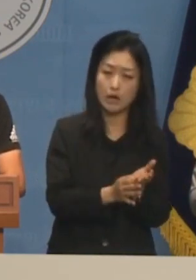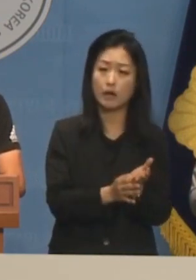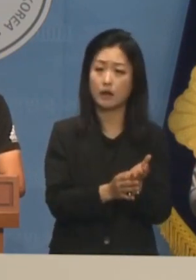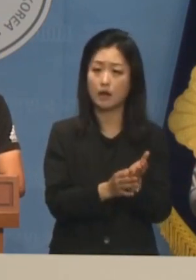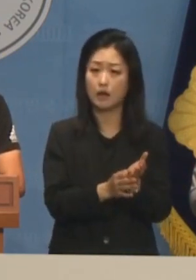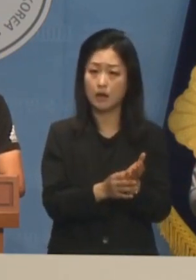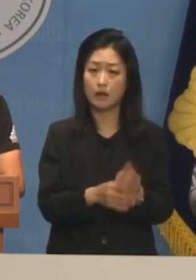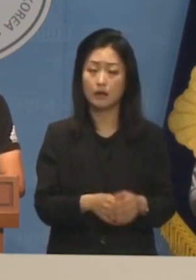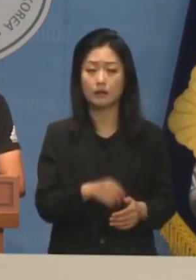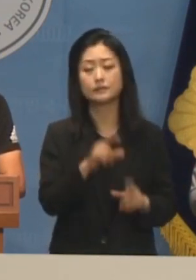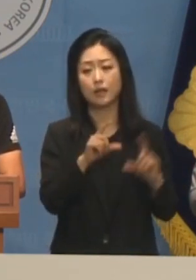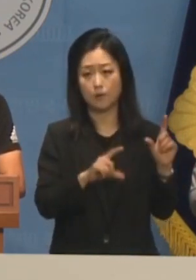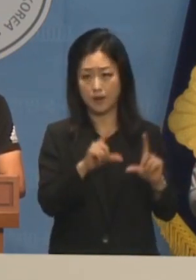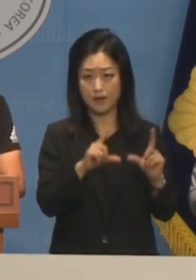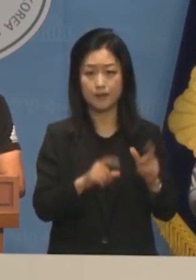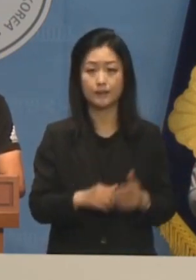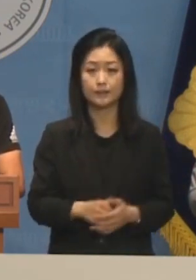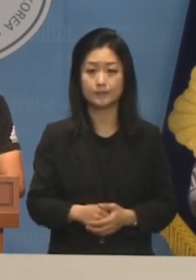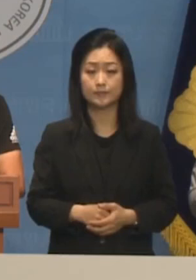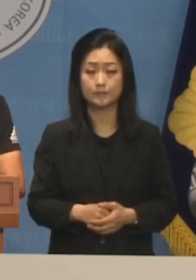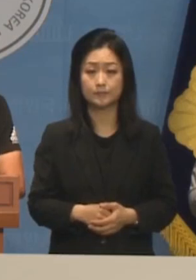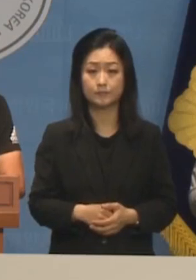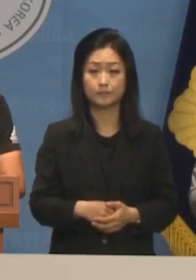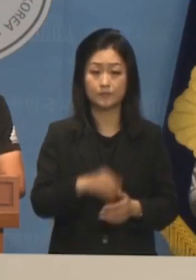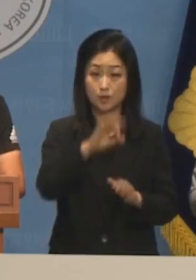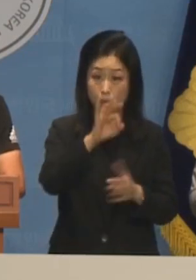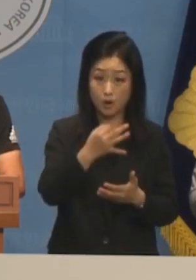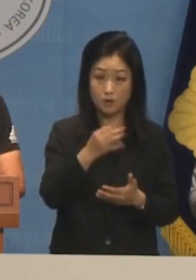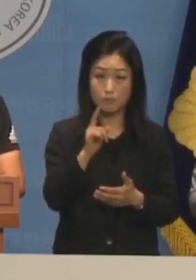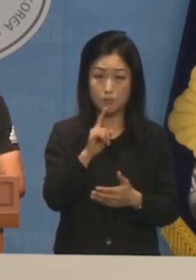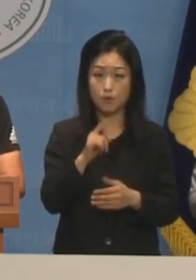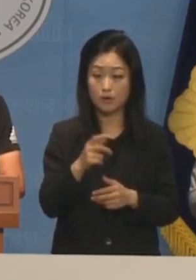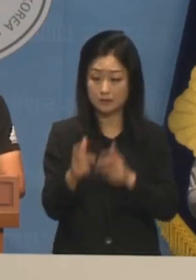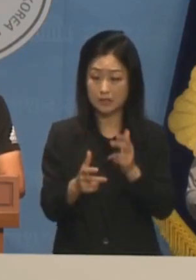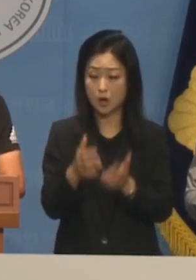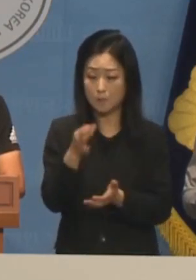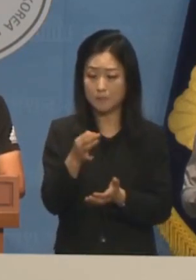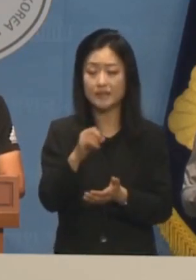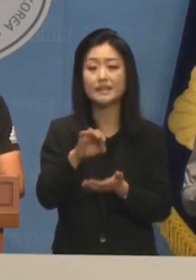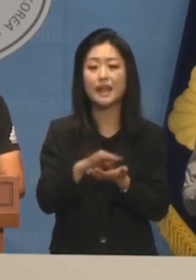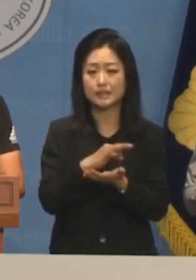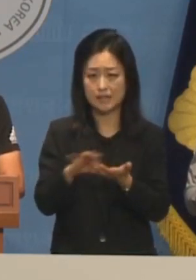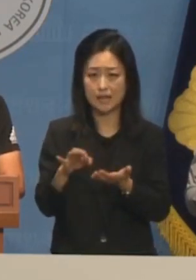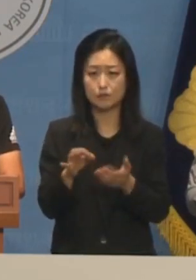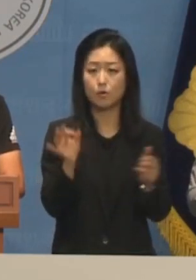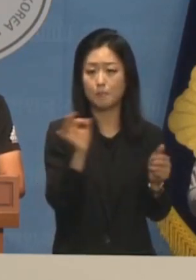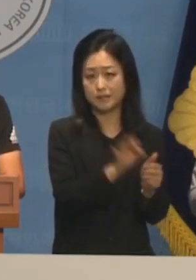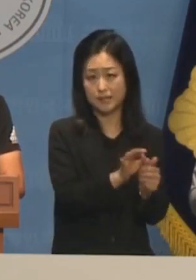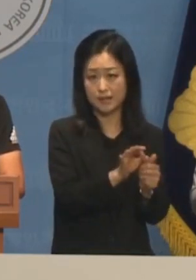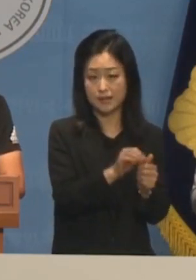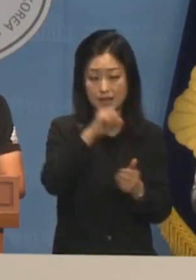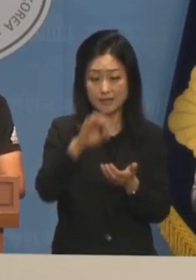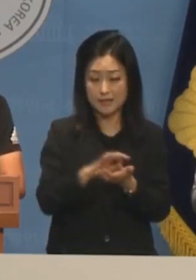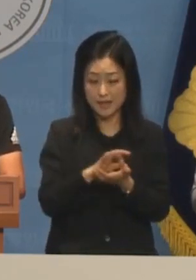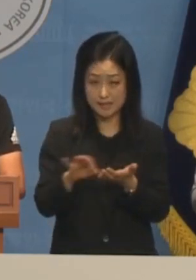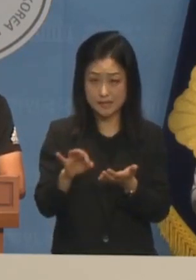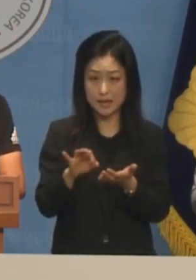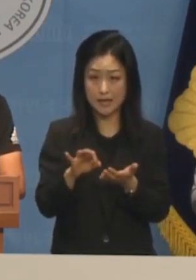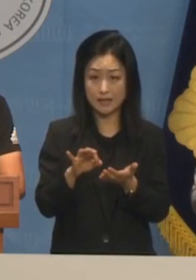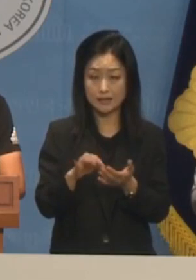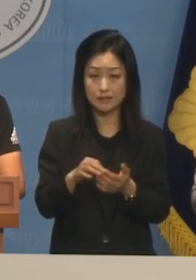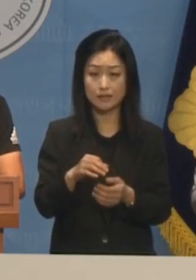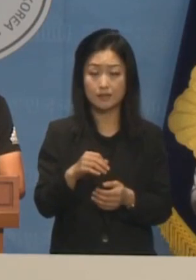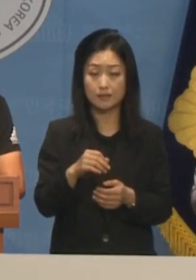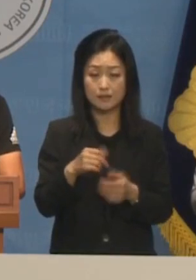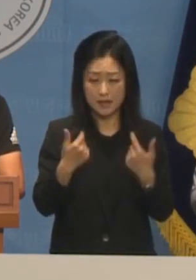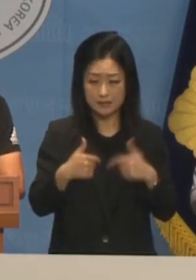수준이거나 조금 나아진 정도입니다. 임금은 여전히 사업비 예산으로 책정되어 받고 있고 예산 칸막이로 사업비 여유